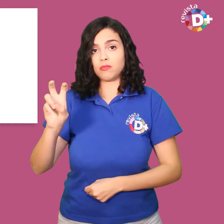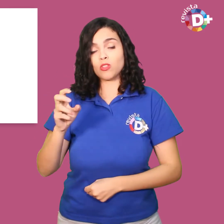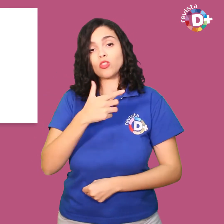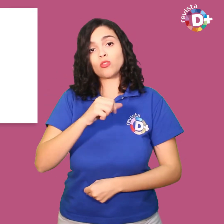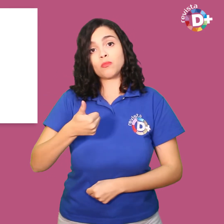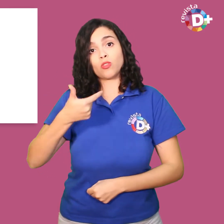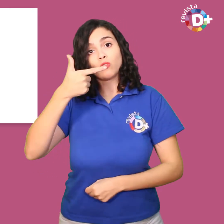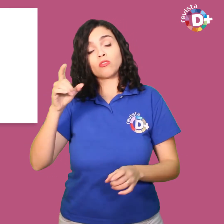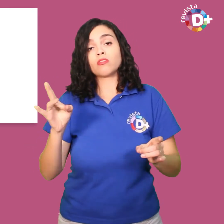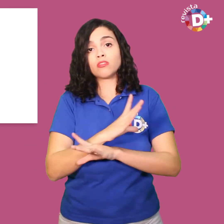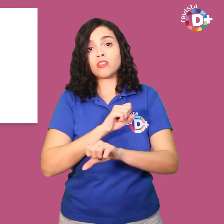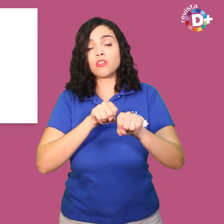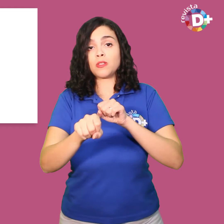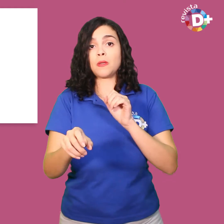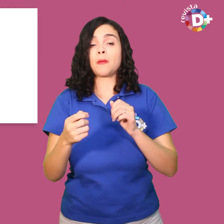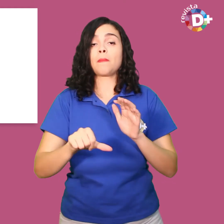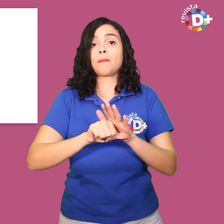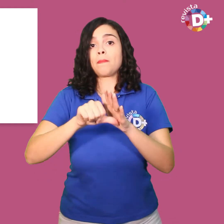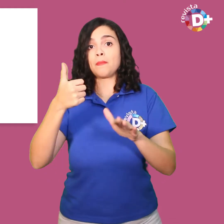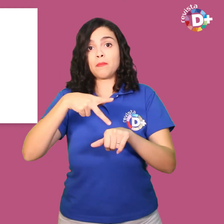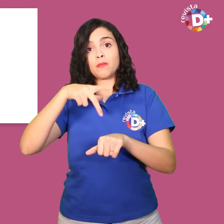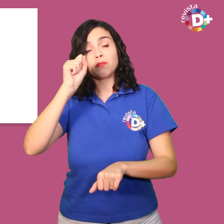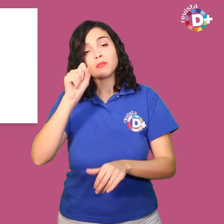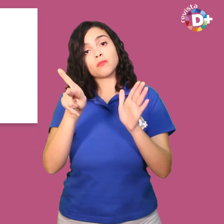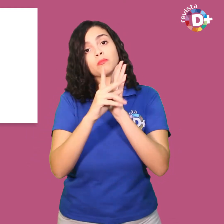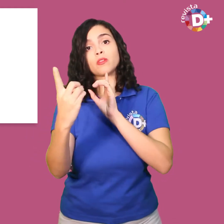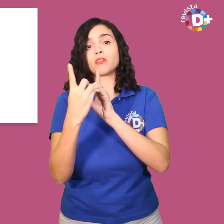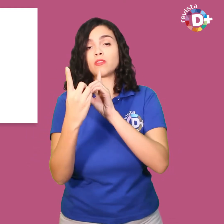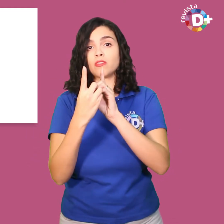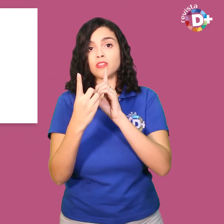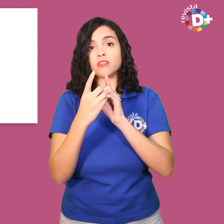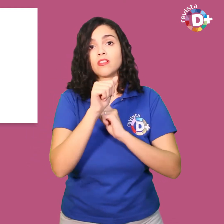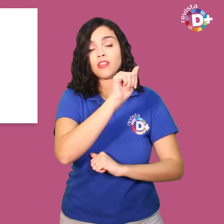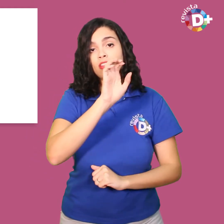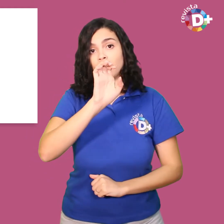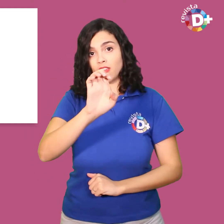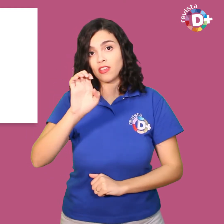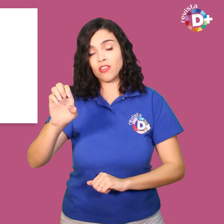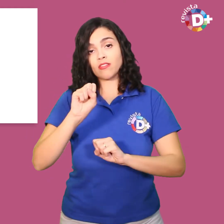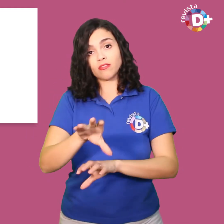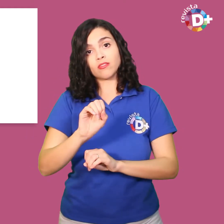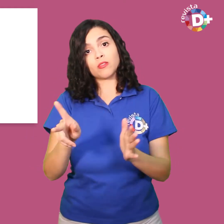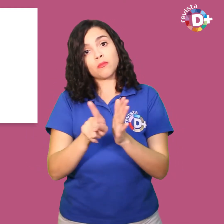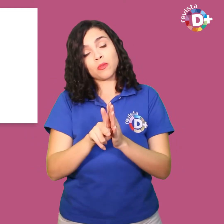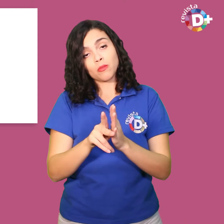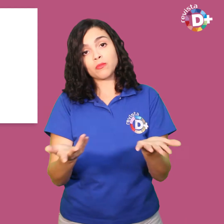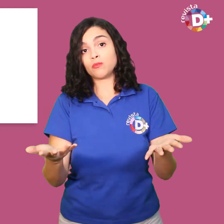sua primeira especialização lato sensu em atendimento educacional especializado na perspectiva da educação